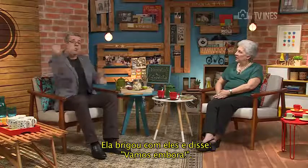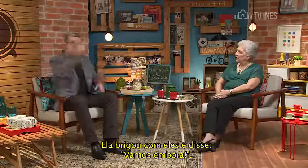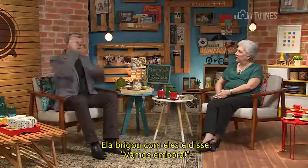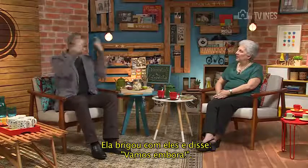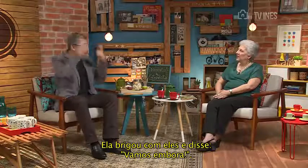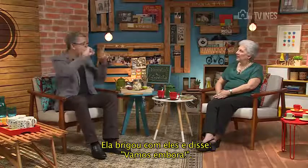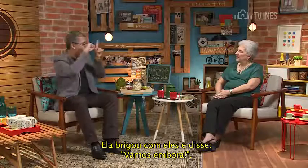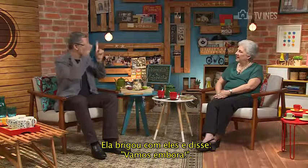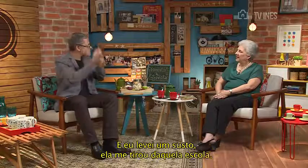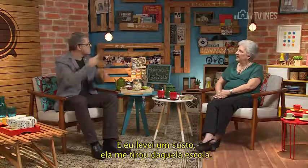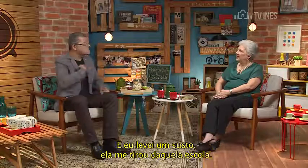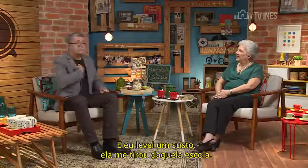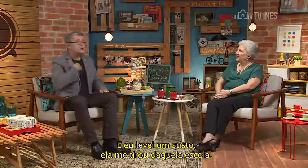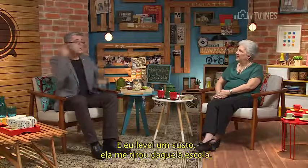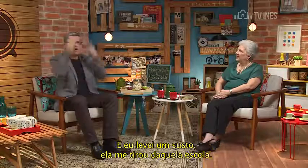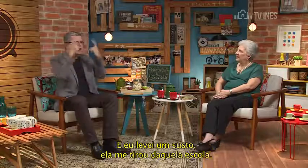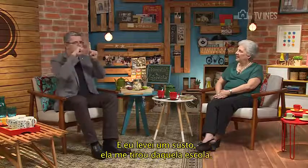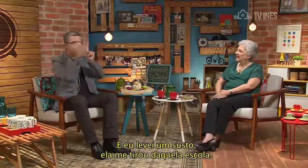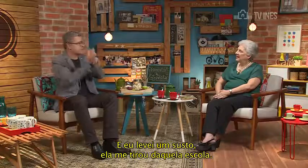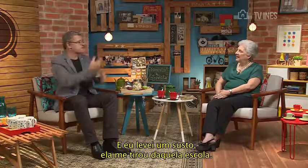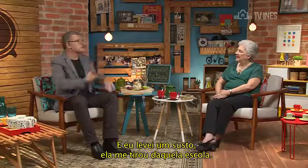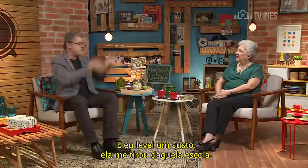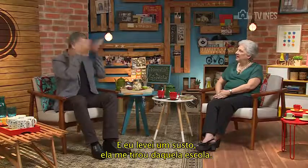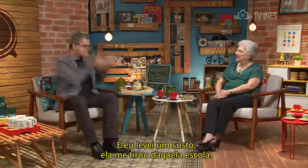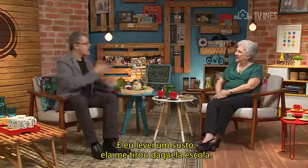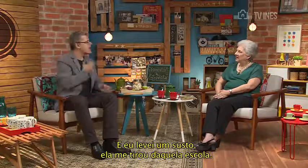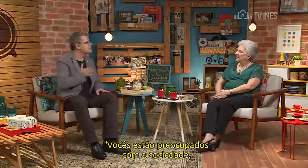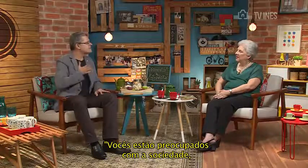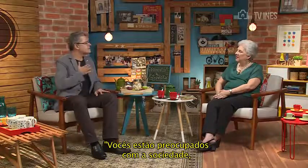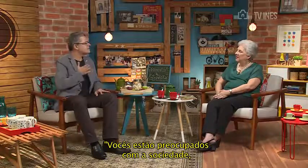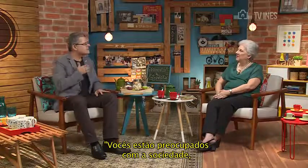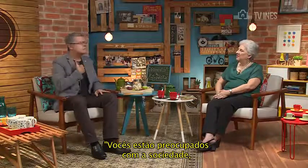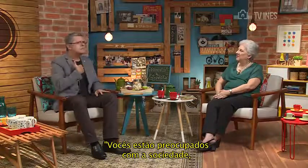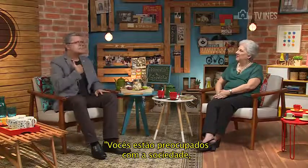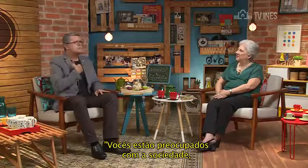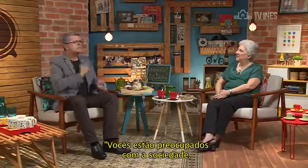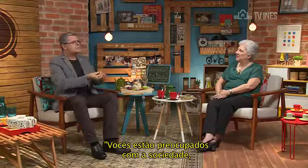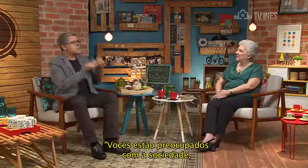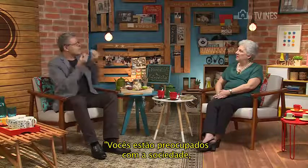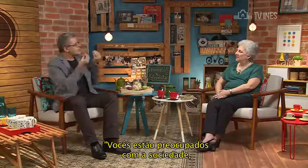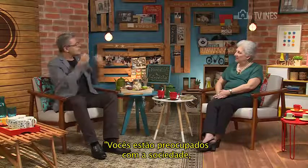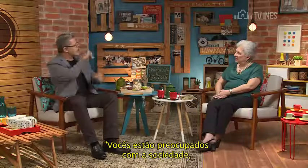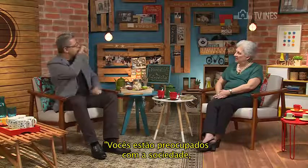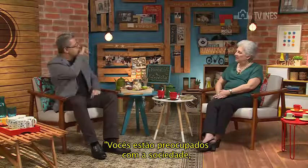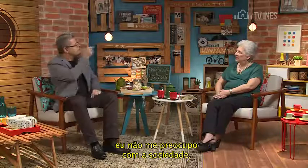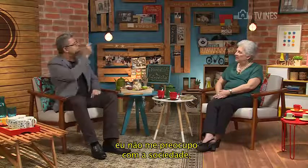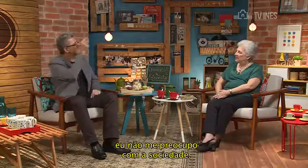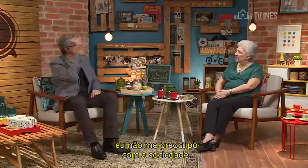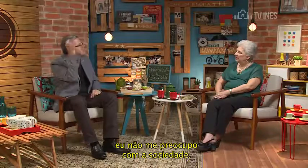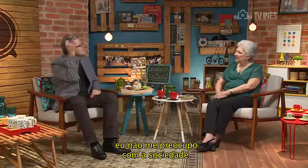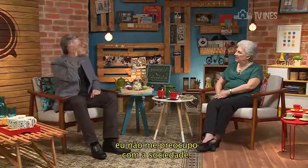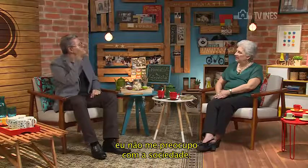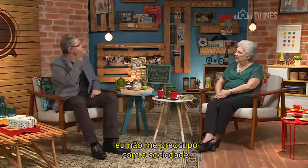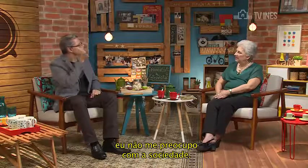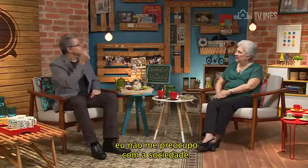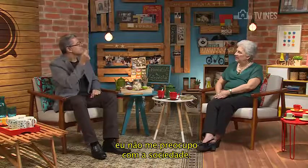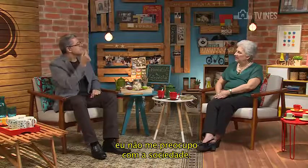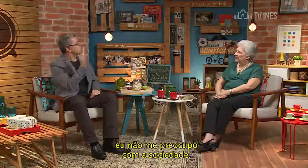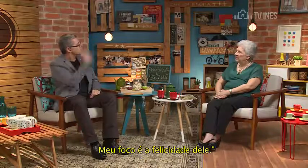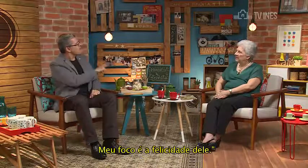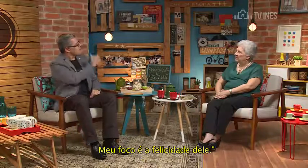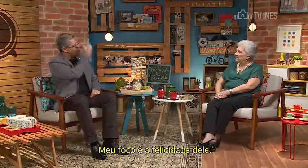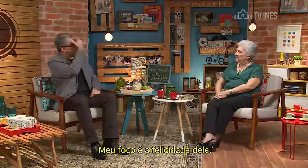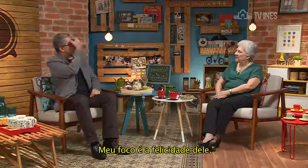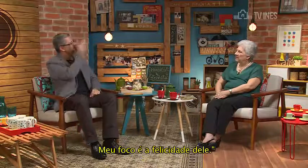disse Vamos embora E eu levei um susto Ela me tirou Daquela escola Vocês estão preocupados Com a sociedade Eu não me preocupo Com a